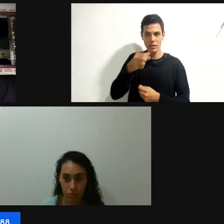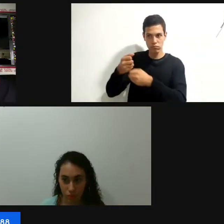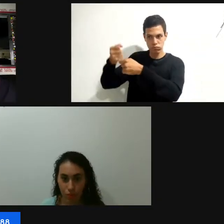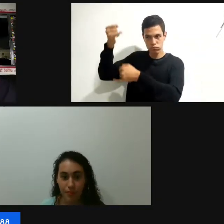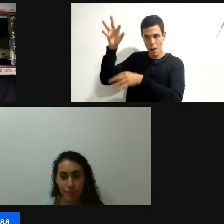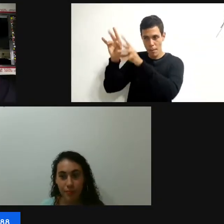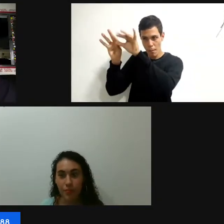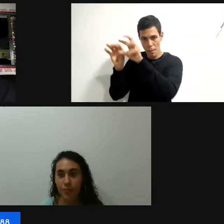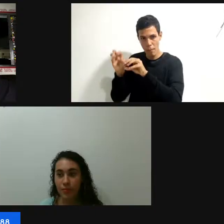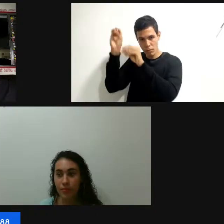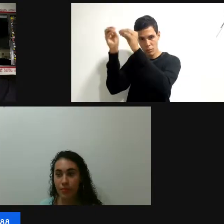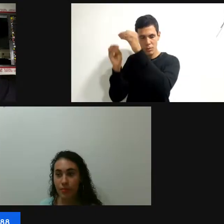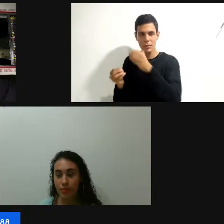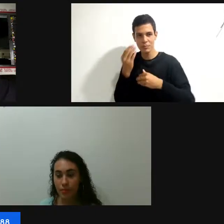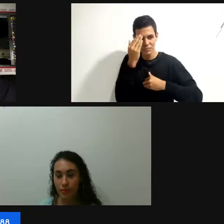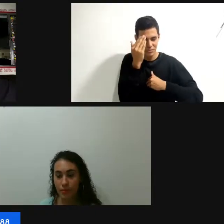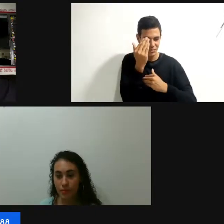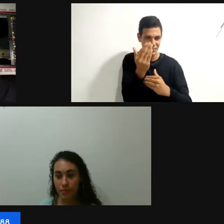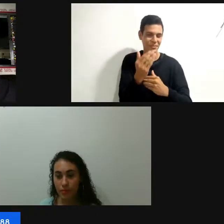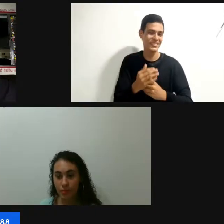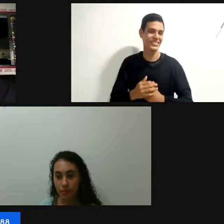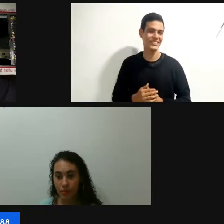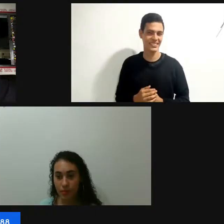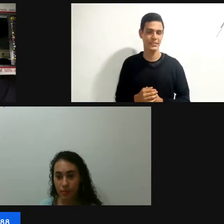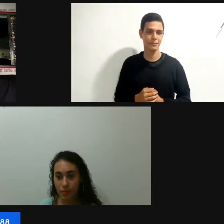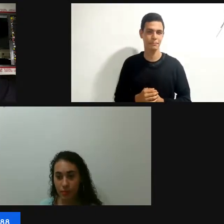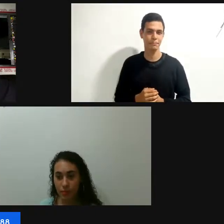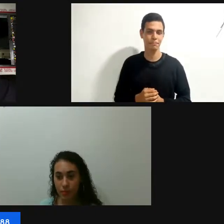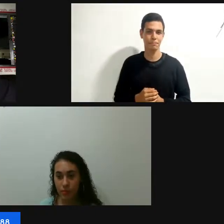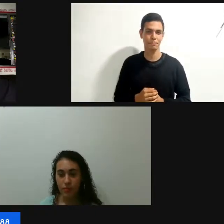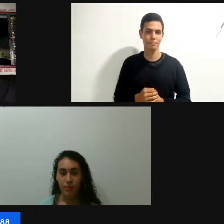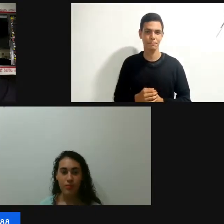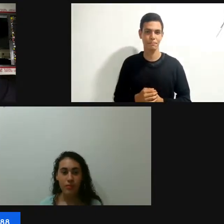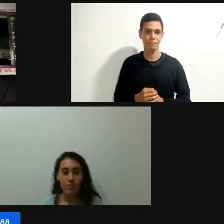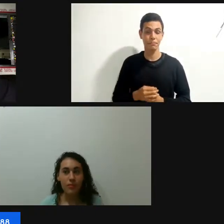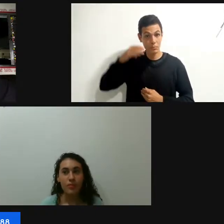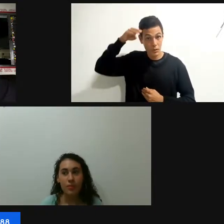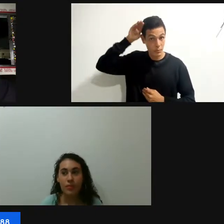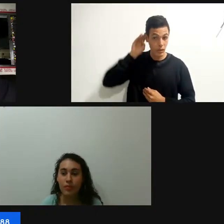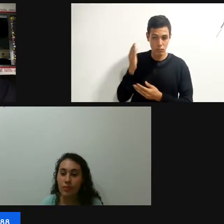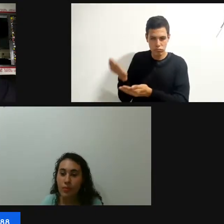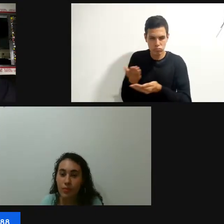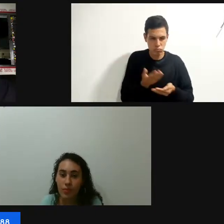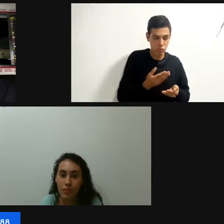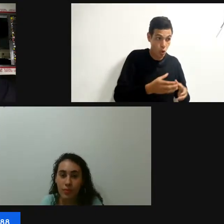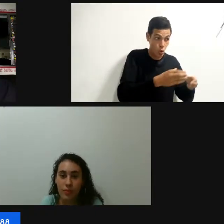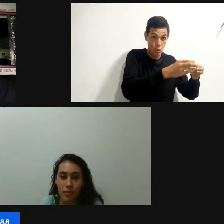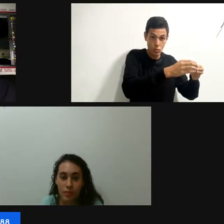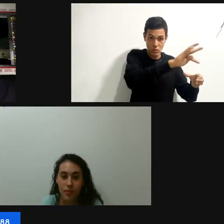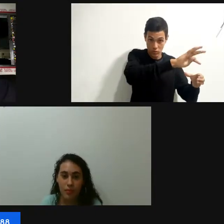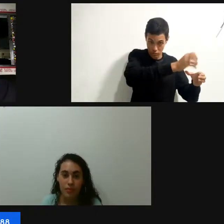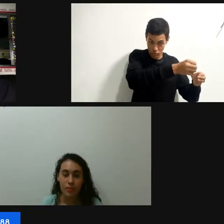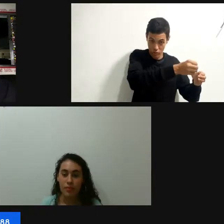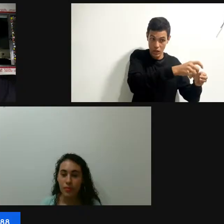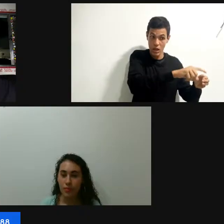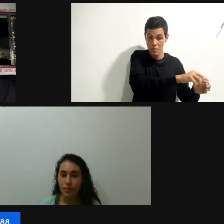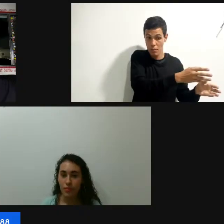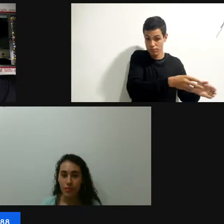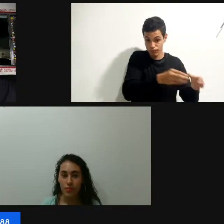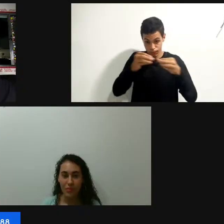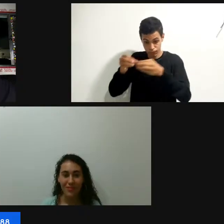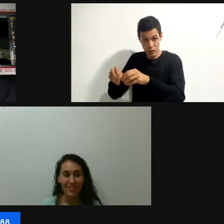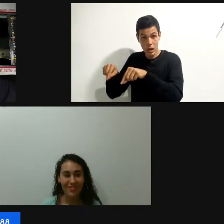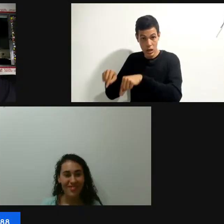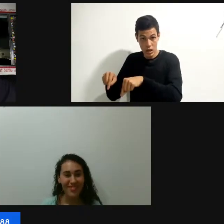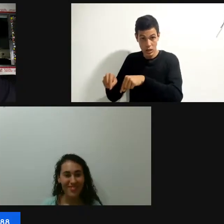A Bia, ela trouxe o pessoal do projeto da igreja de Libras para estar fazendo. Eu sempre tive vontade de fazer